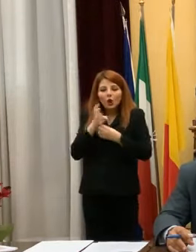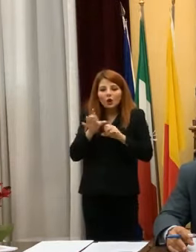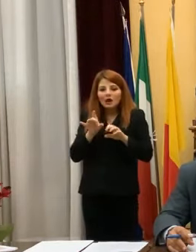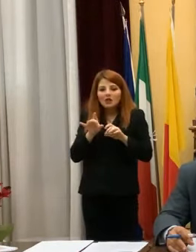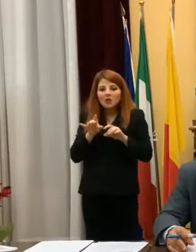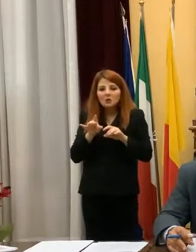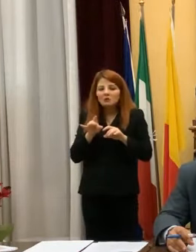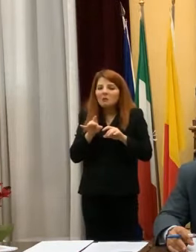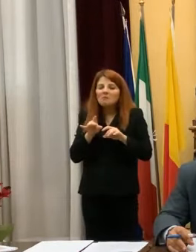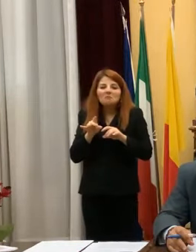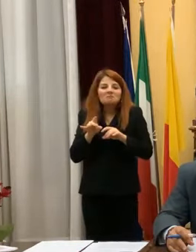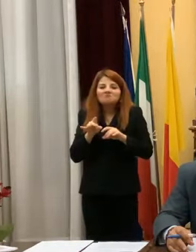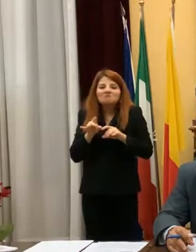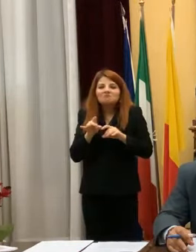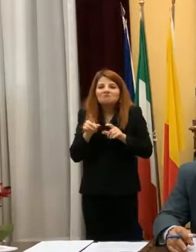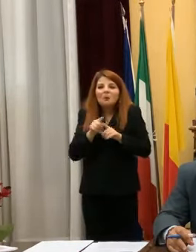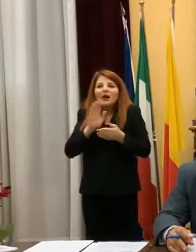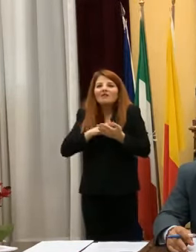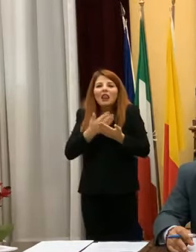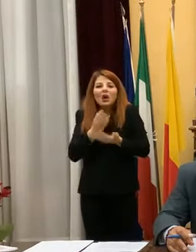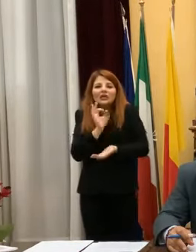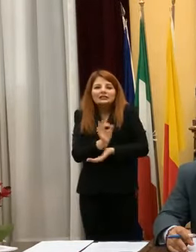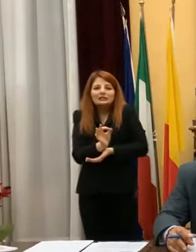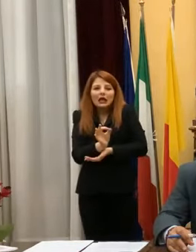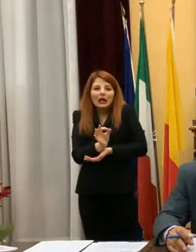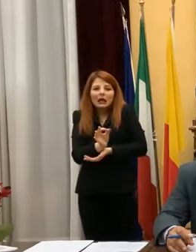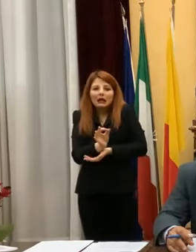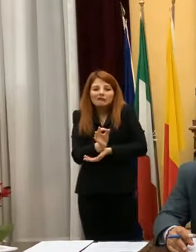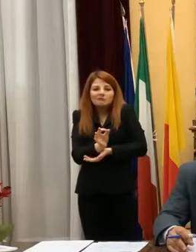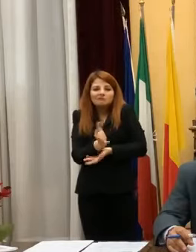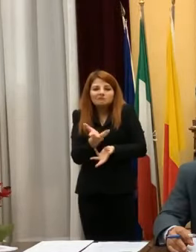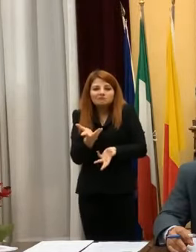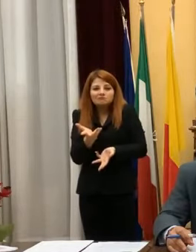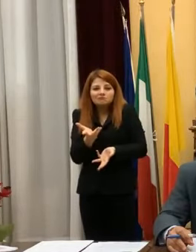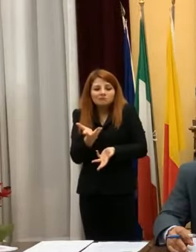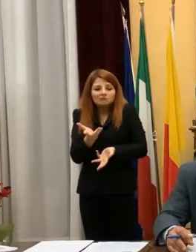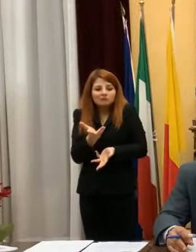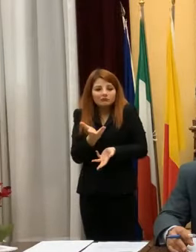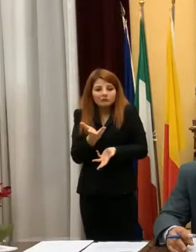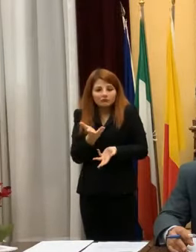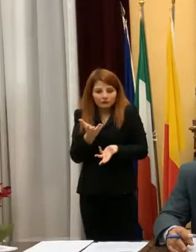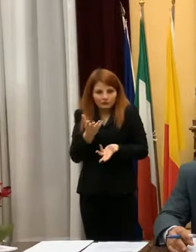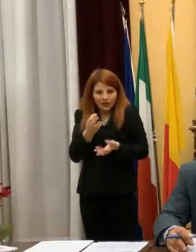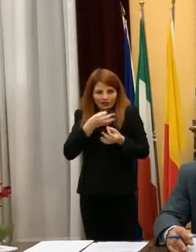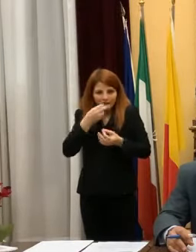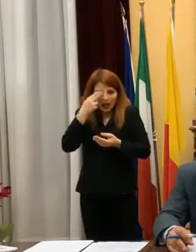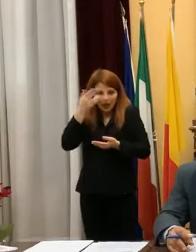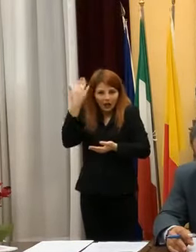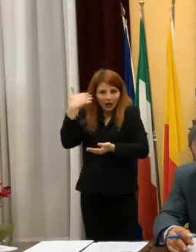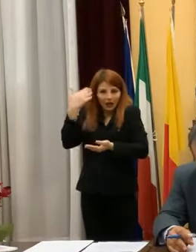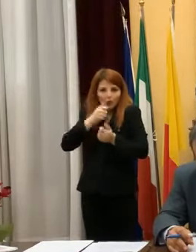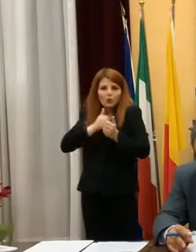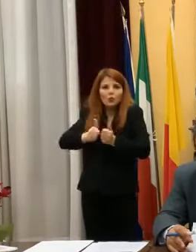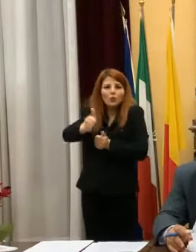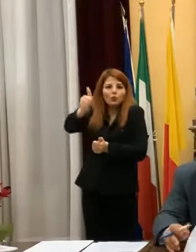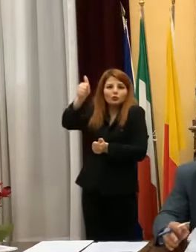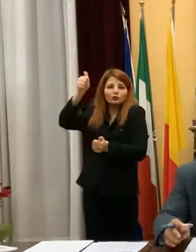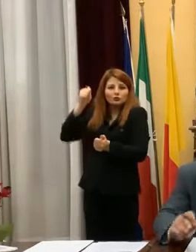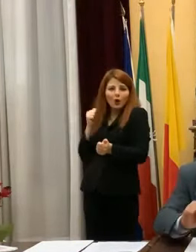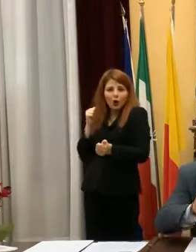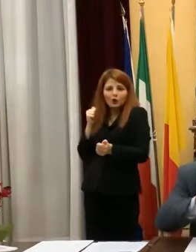E parliamo di fine febbraio, primi di marzo dell'anno